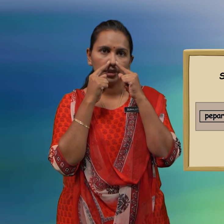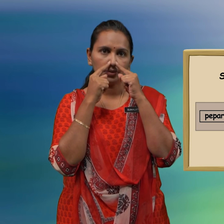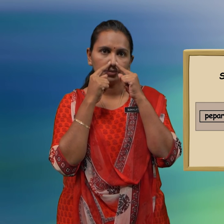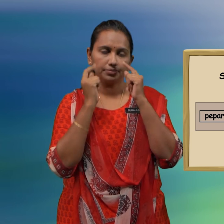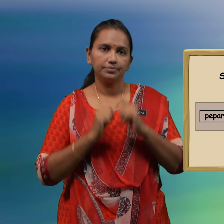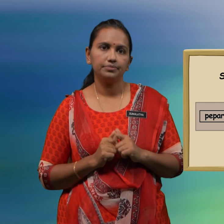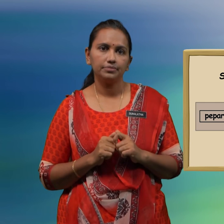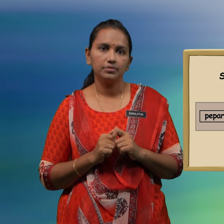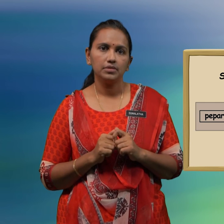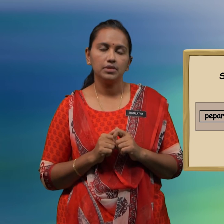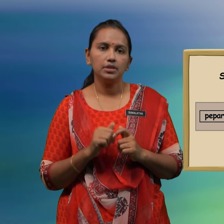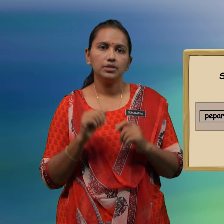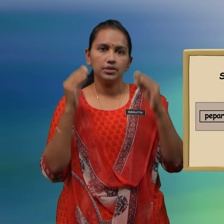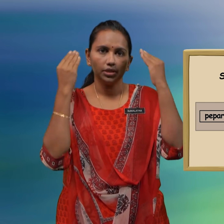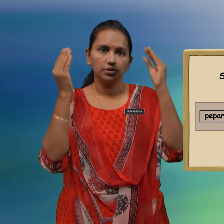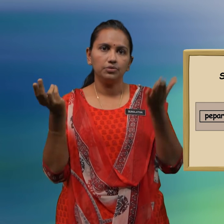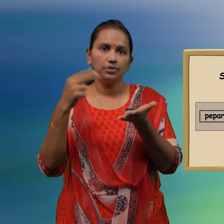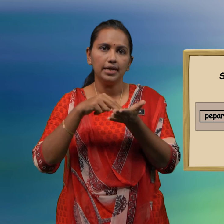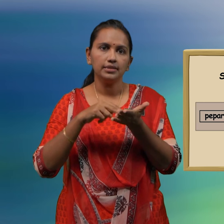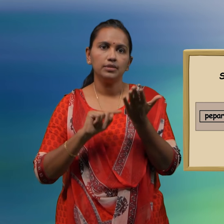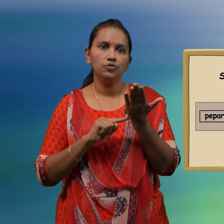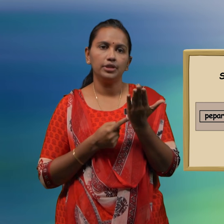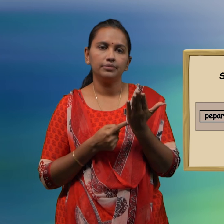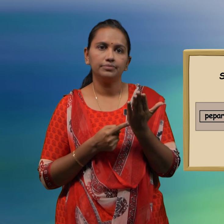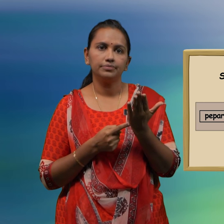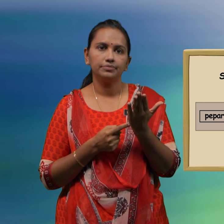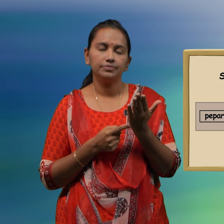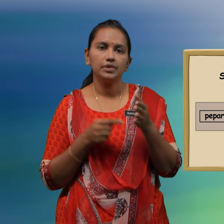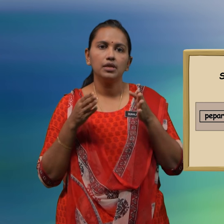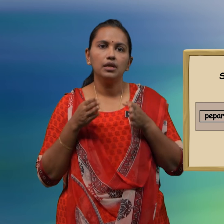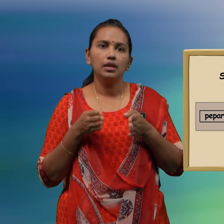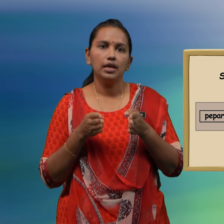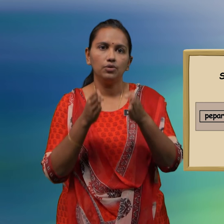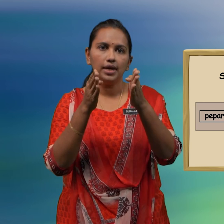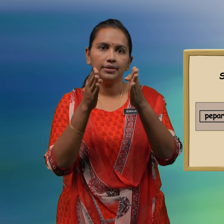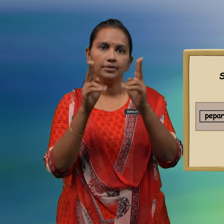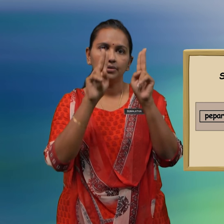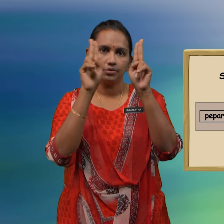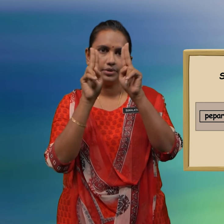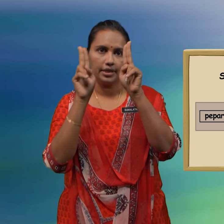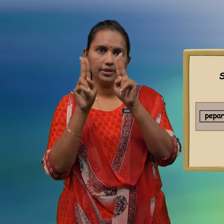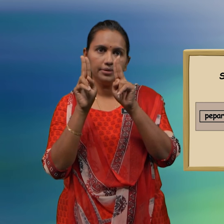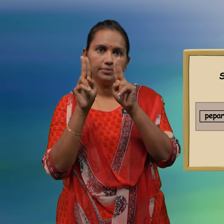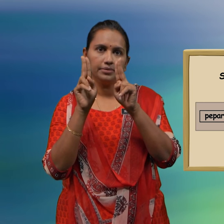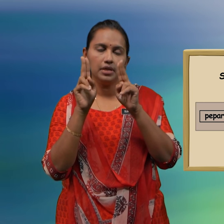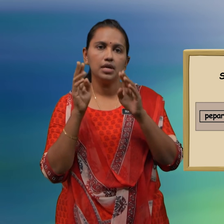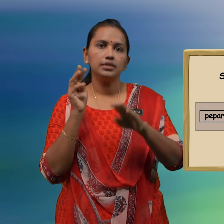hidung. Cikgu ulang semula. Laluan udara